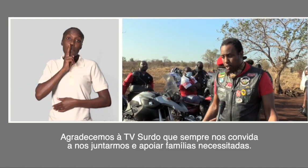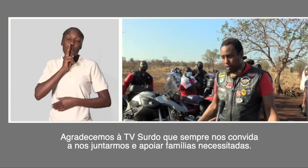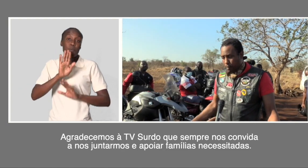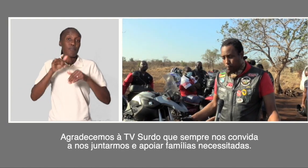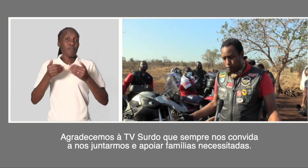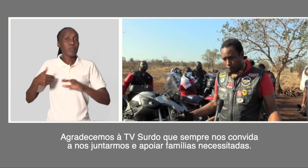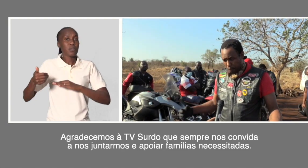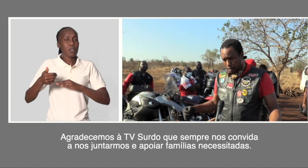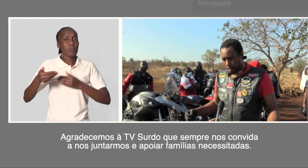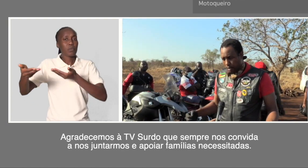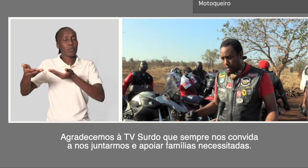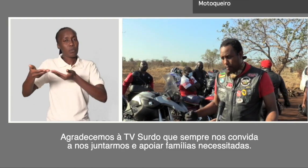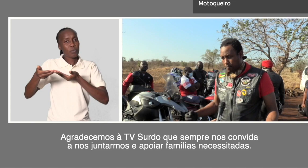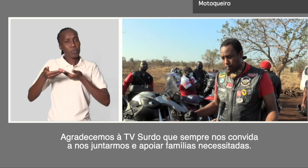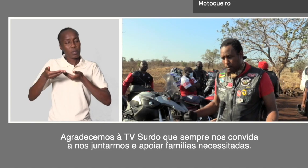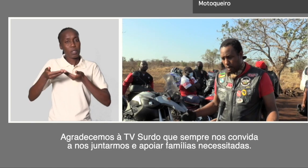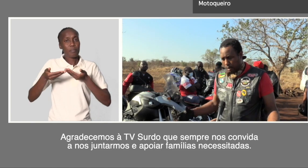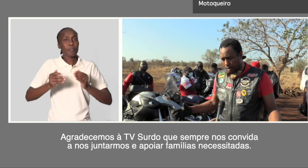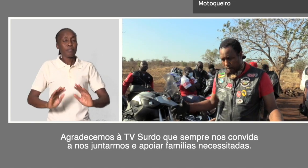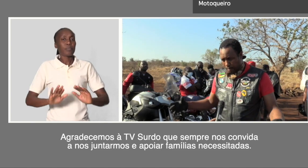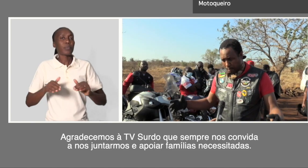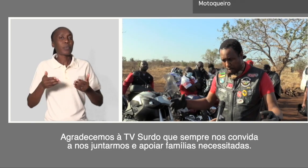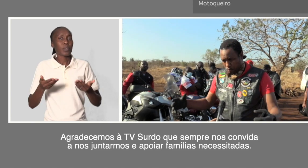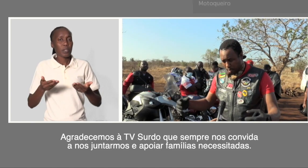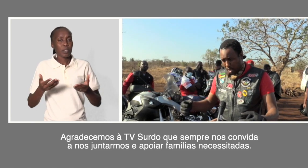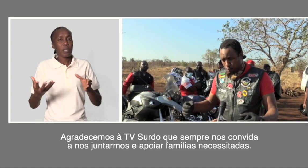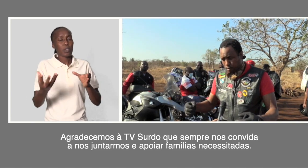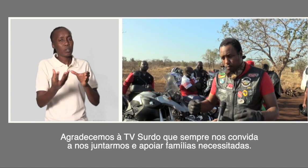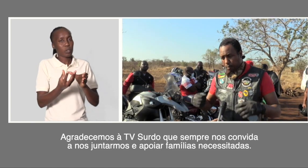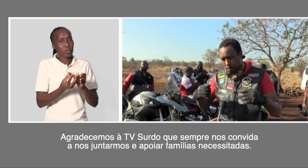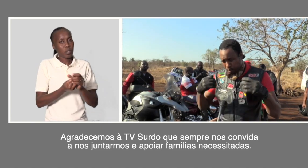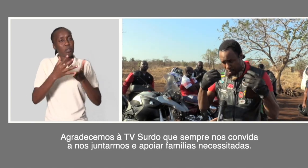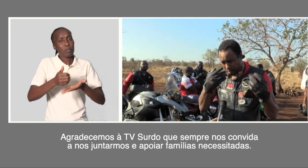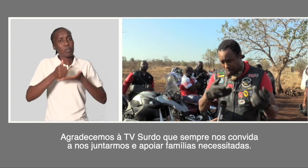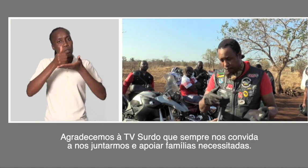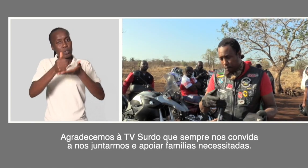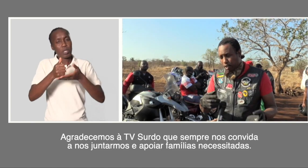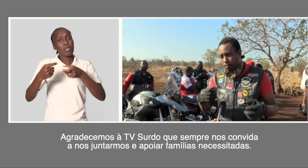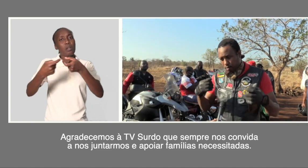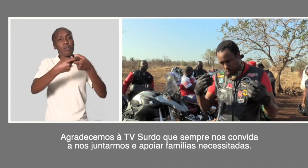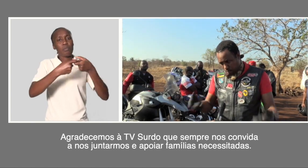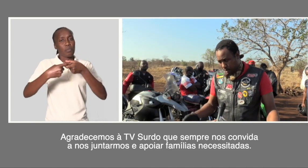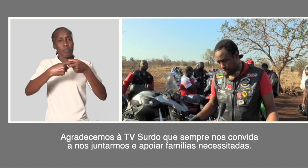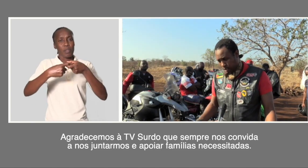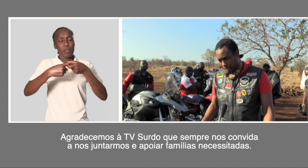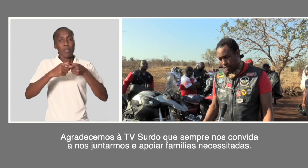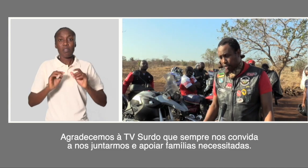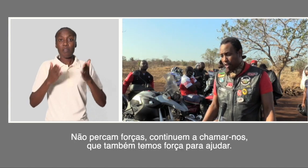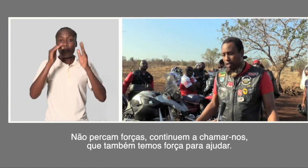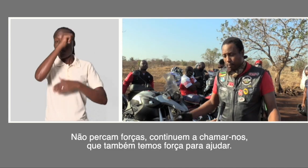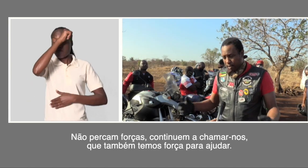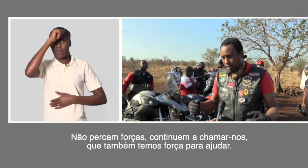que sempre nos convida a juntarmos para poder ajudar as famílias mais